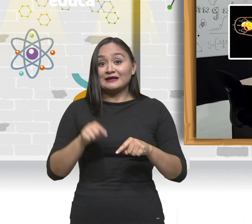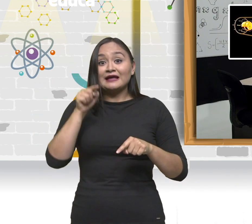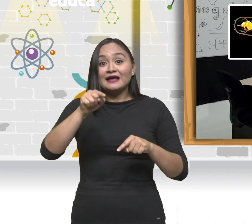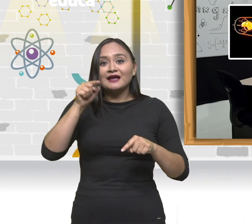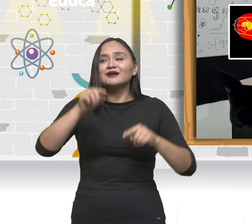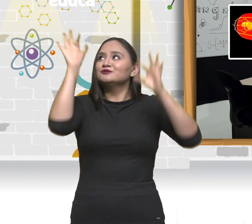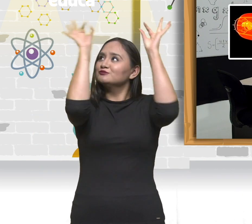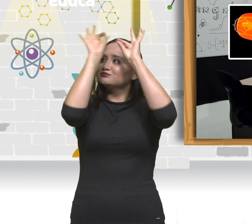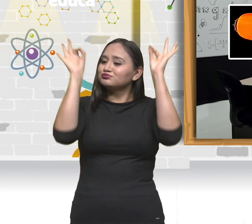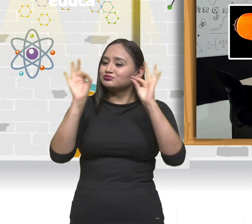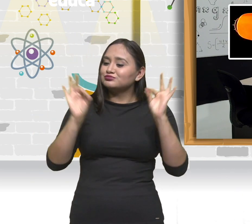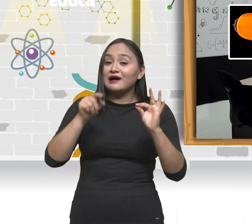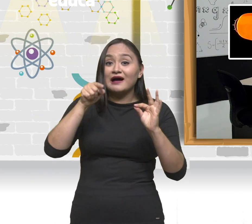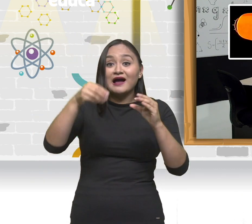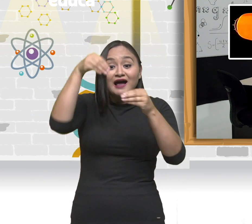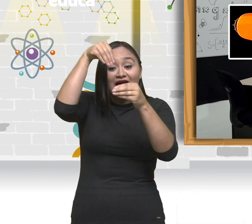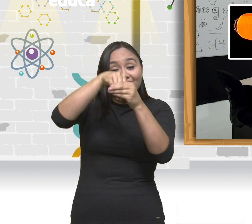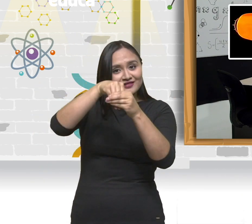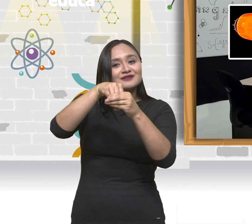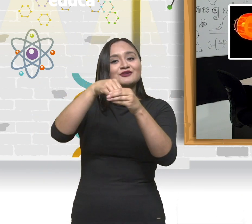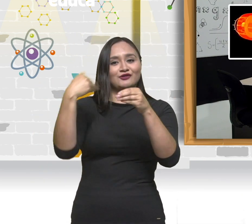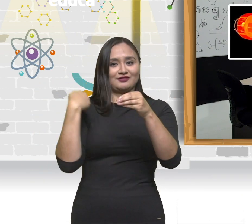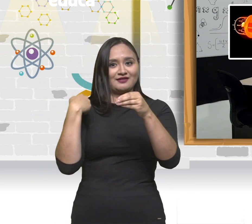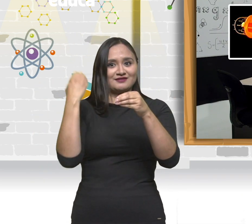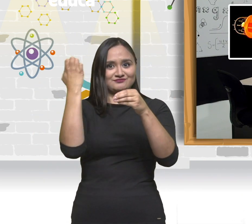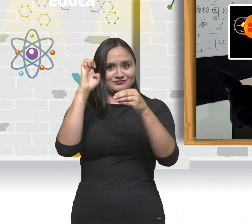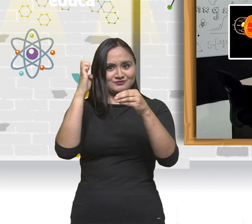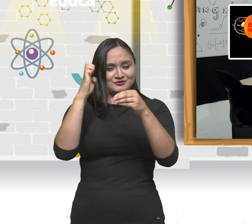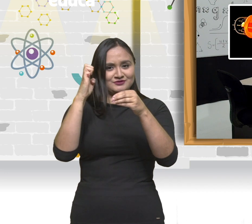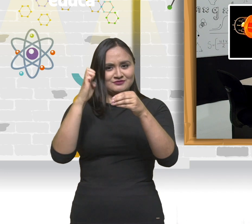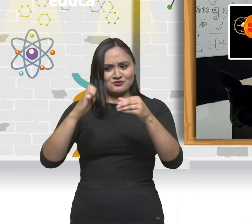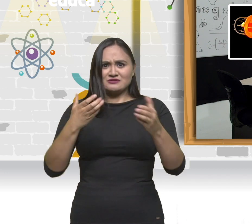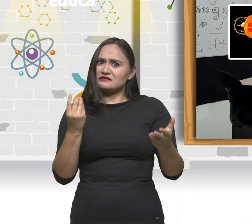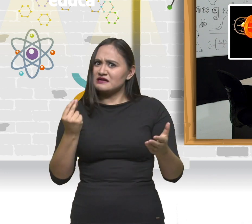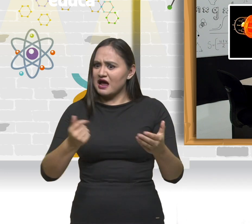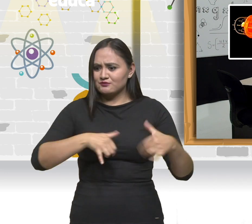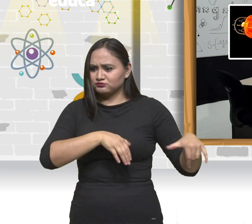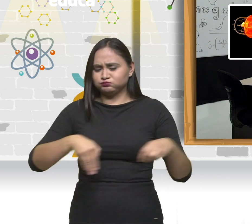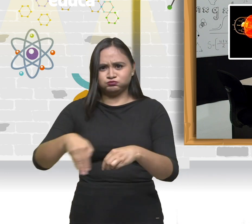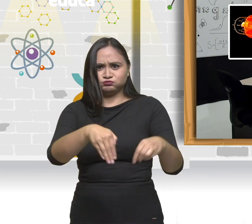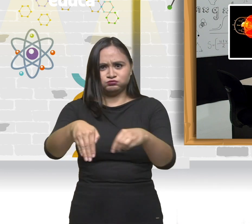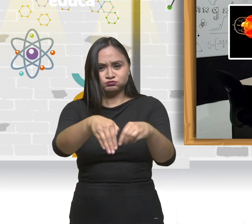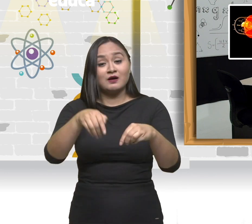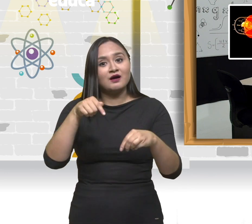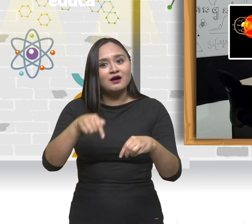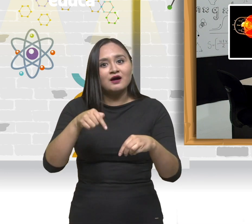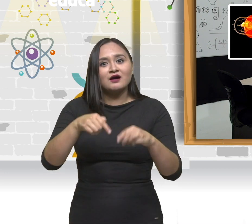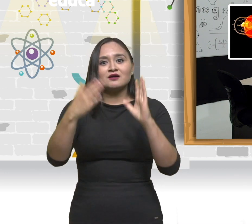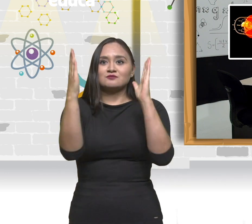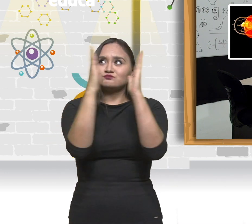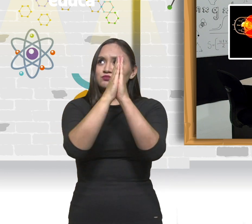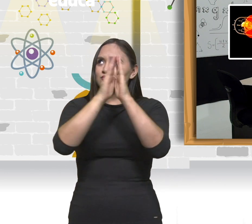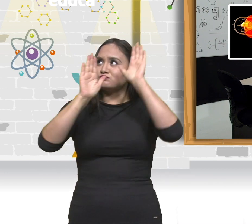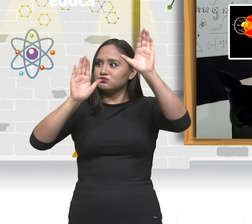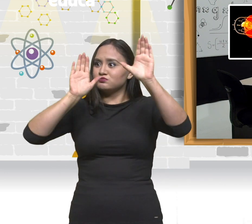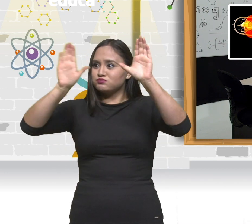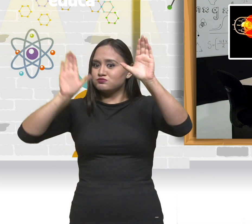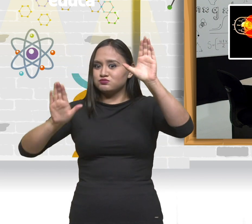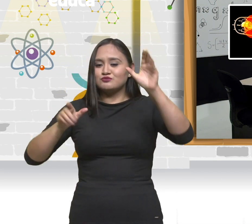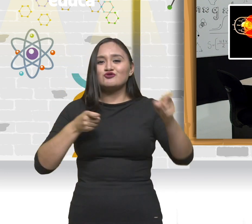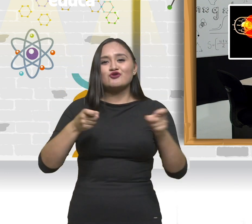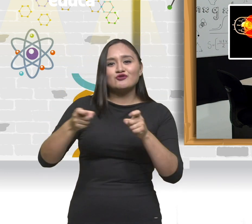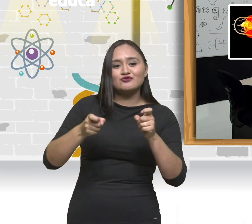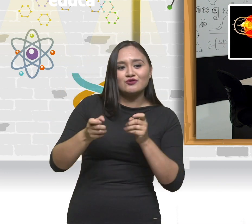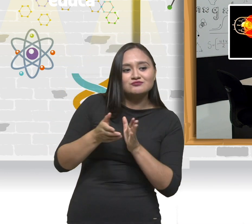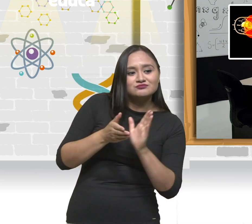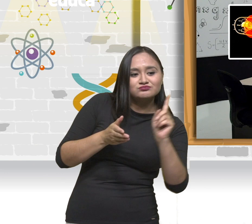un tubo de rayos catódicos en el cual se producen los electrones que viajan a una alta velocidad y pasan por placas con campos magnéticos